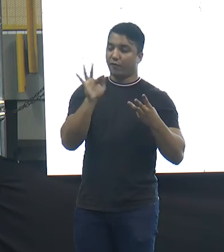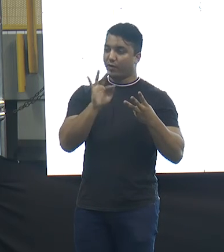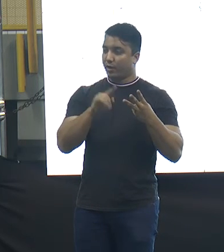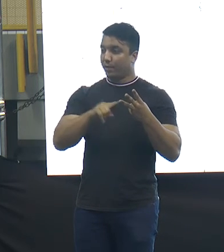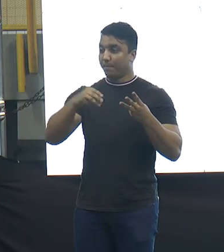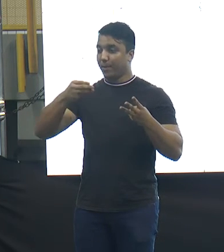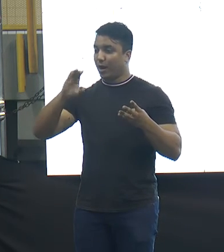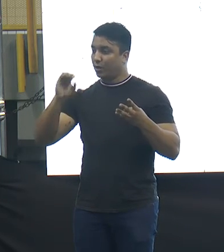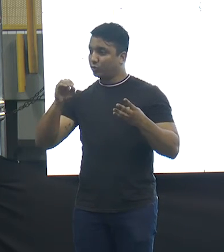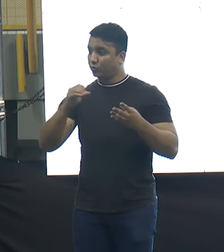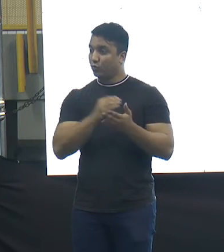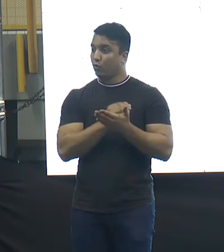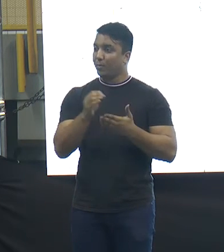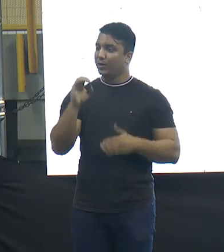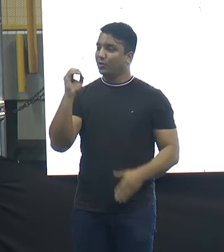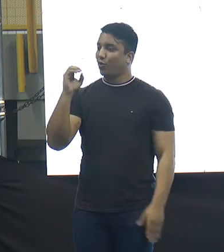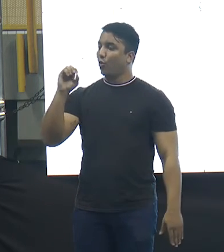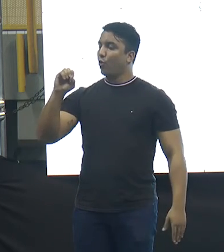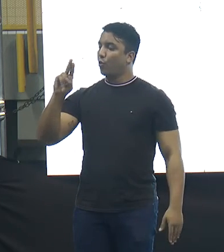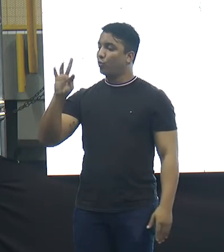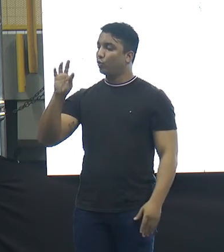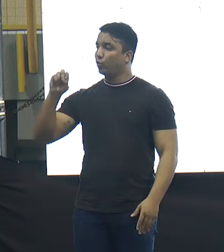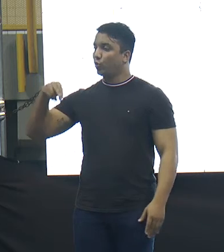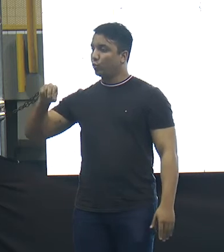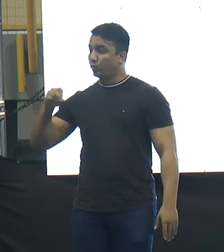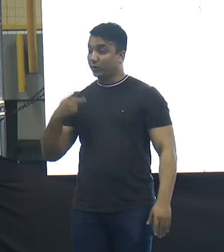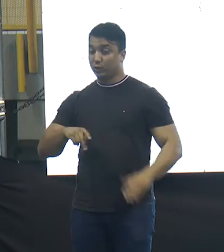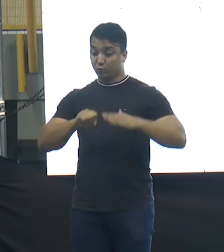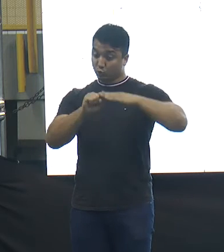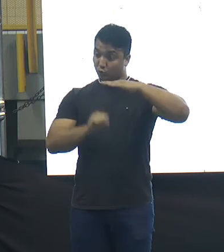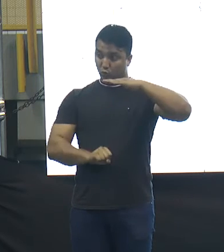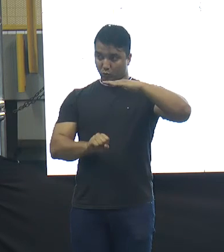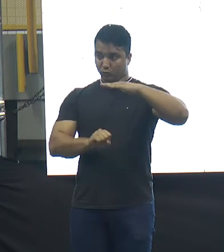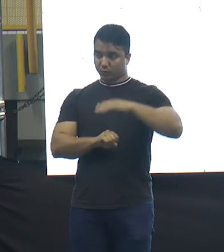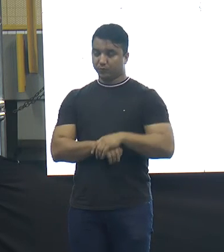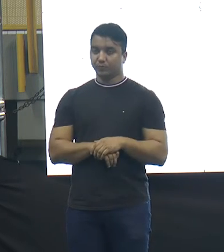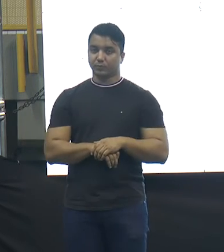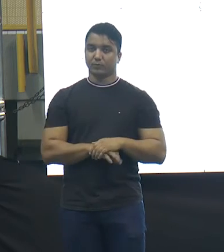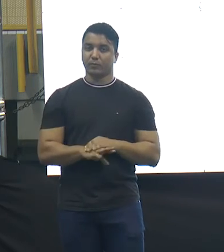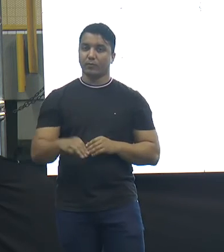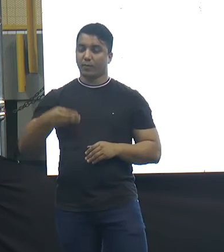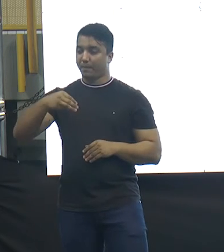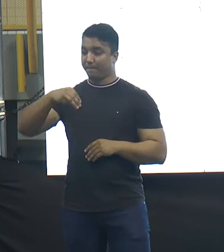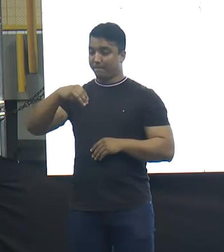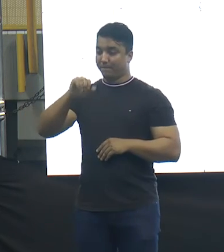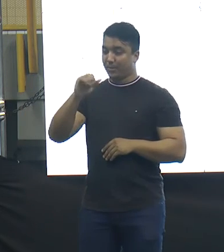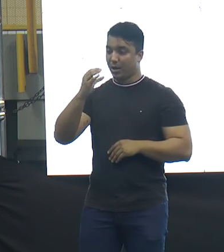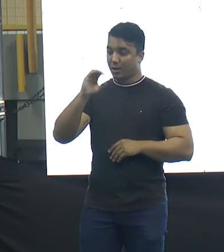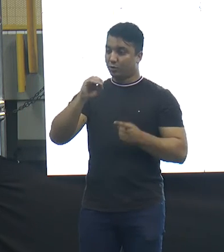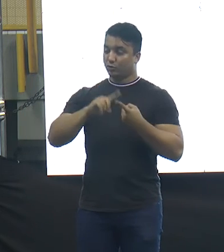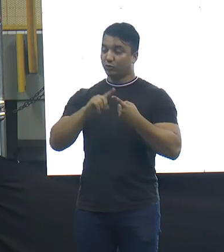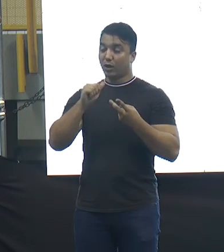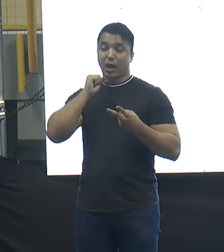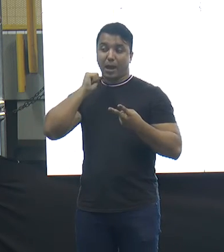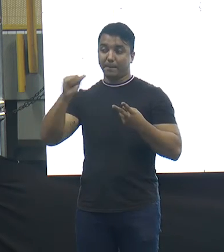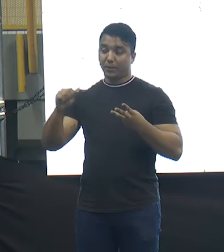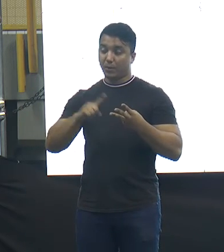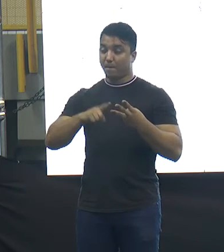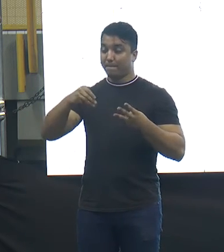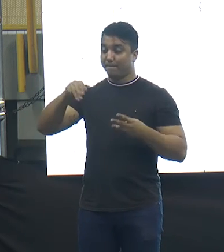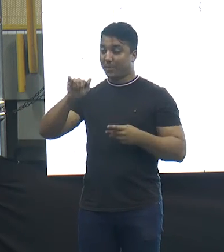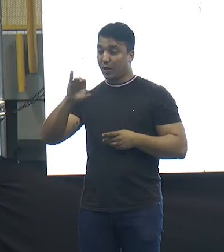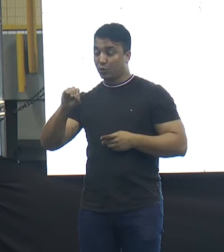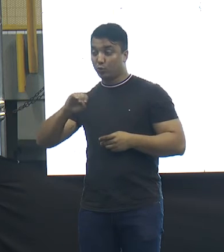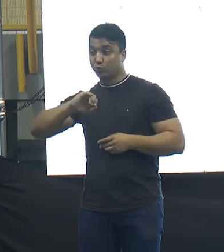aqui estação, o outono. Aqui no hemisfério sul. Tá. Março. Abril,